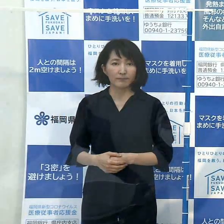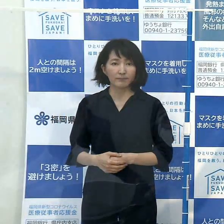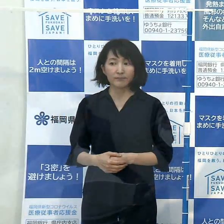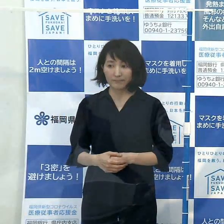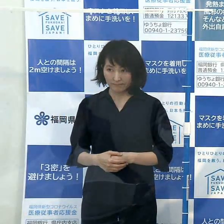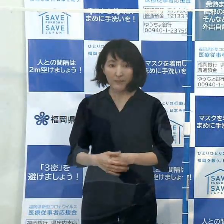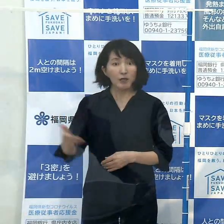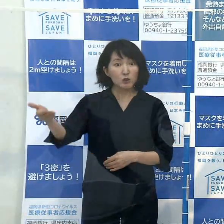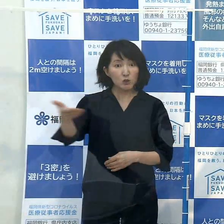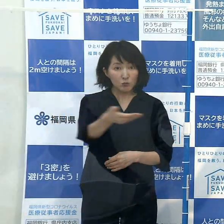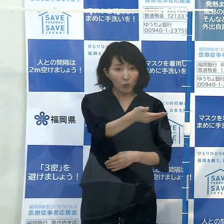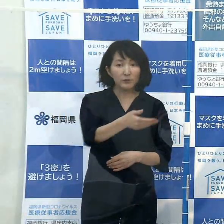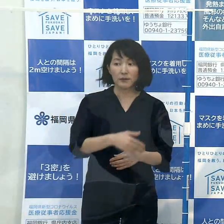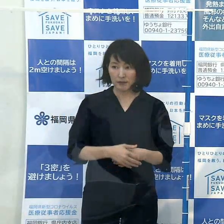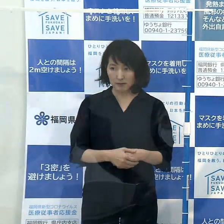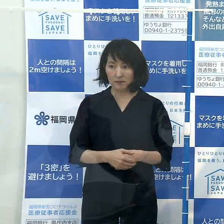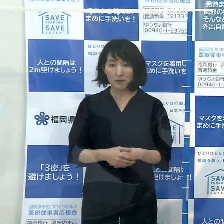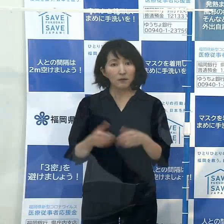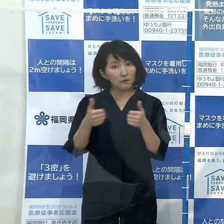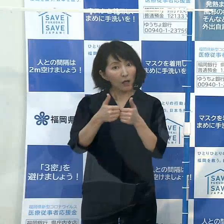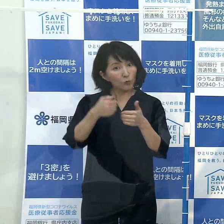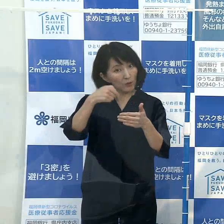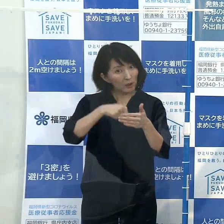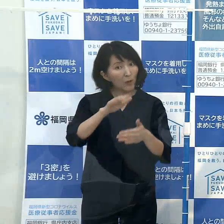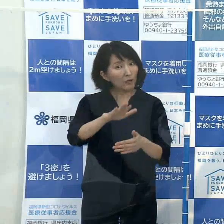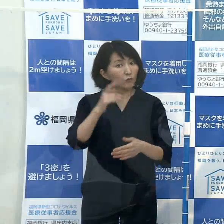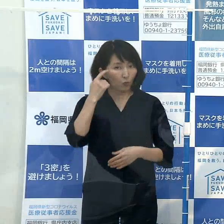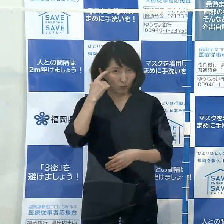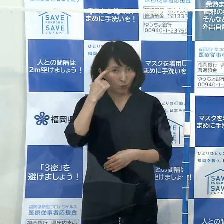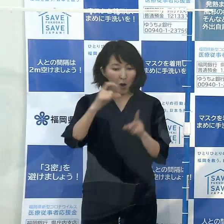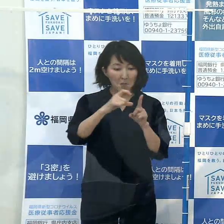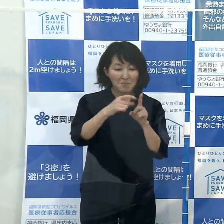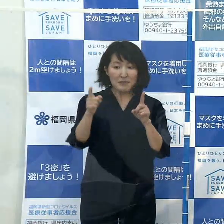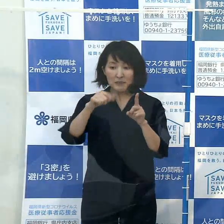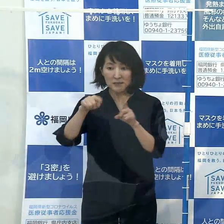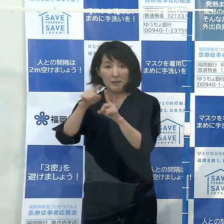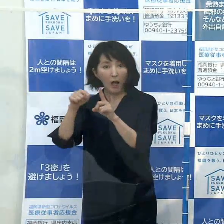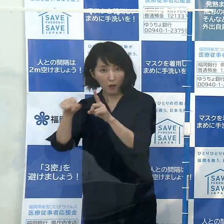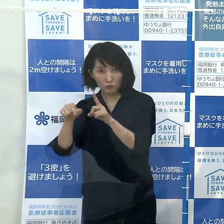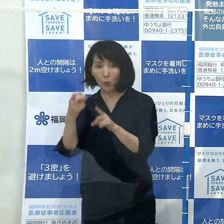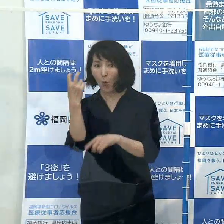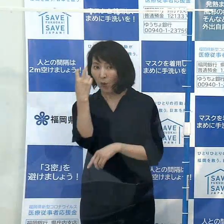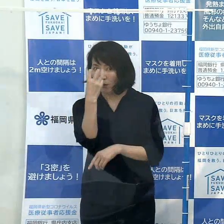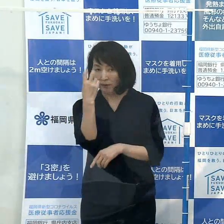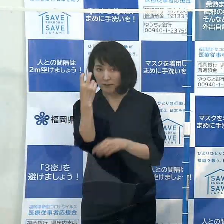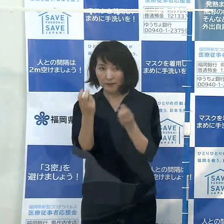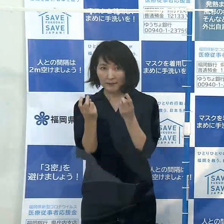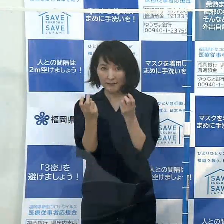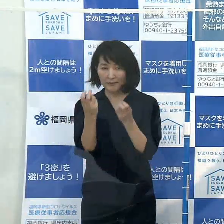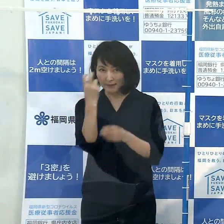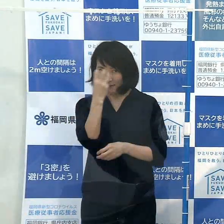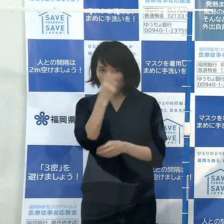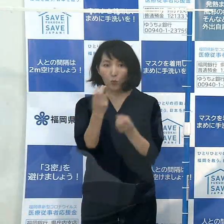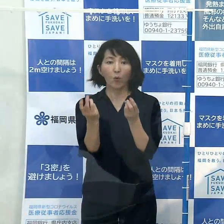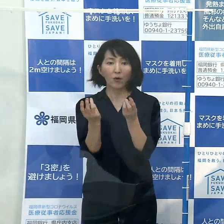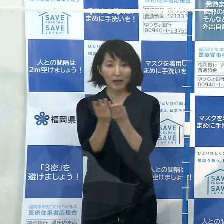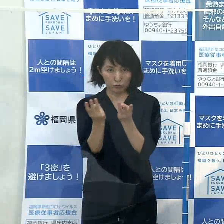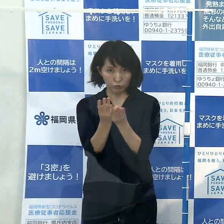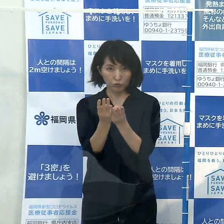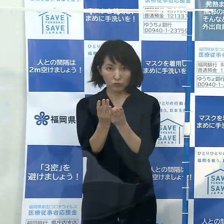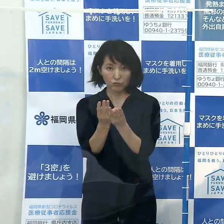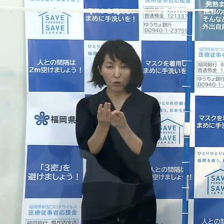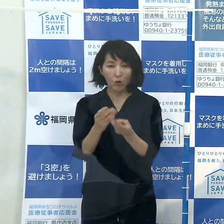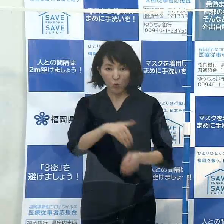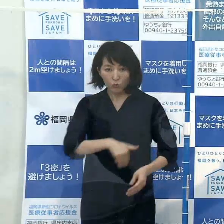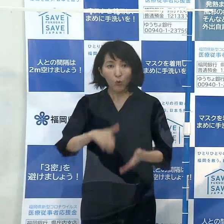あとは会見の中でも出てたみたいなんですけども、PCR 検査数で、現在県内だと2000